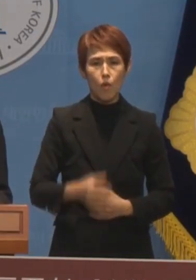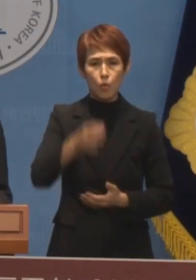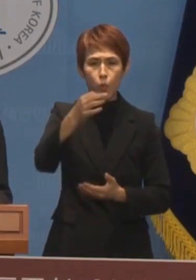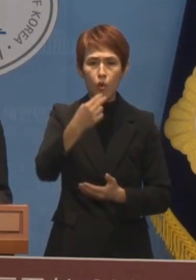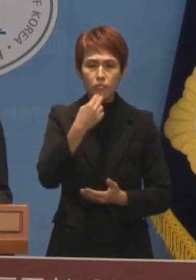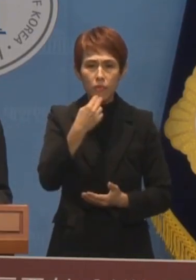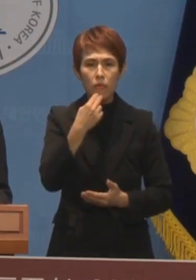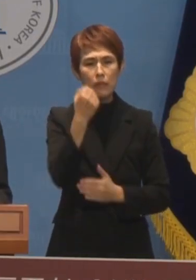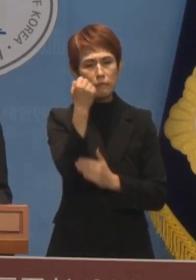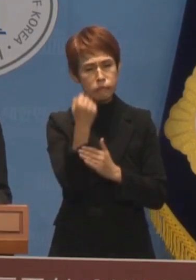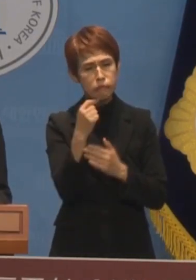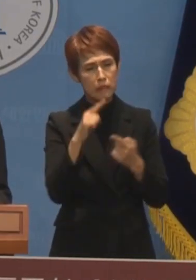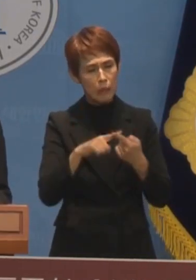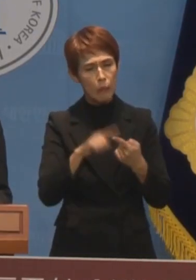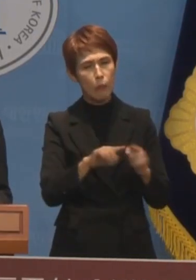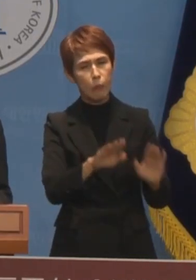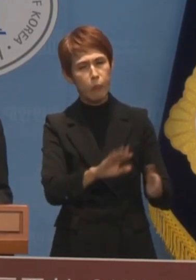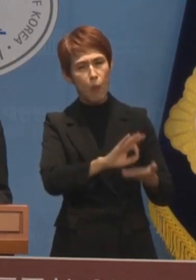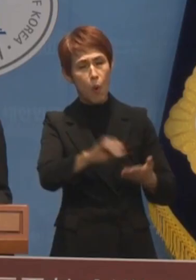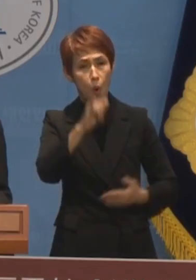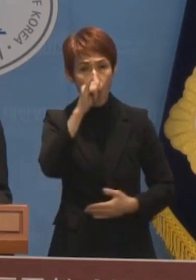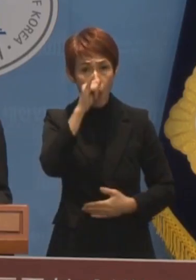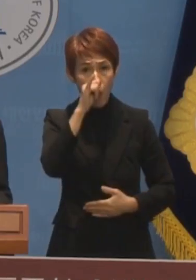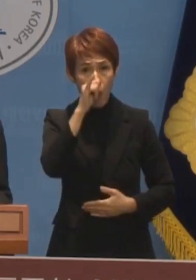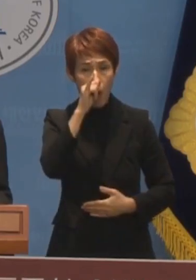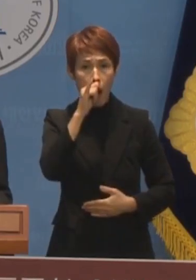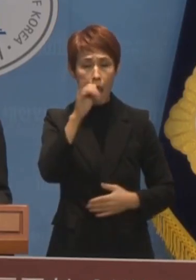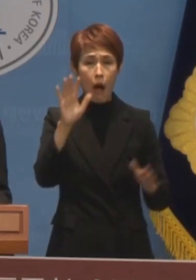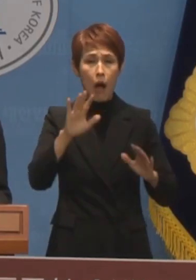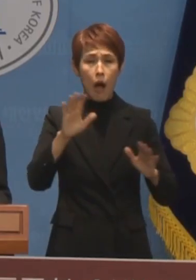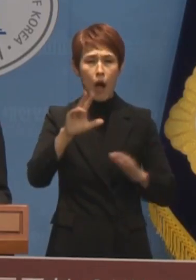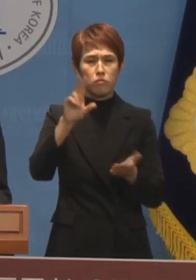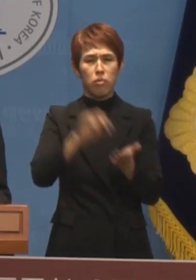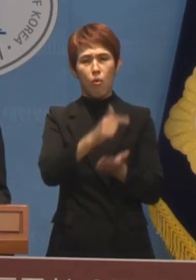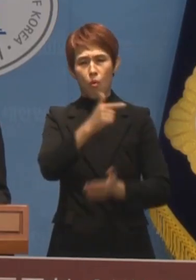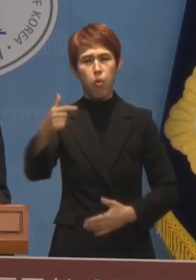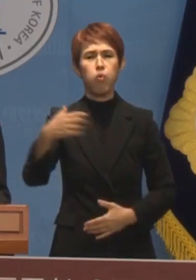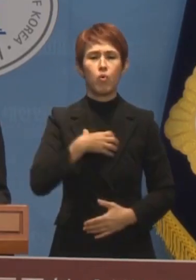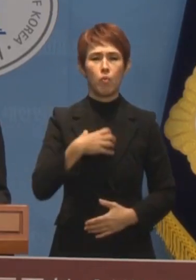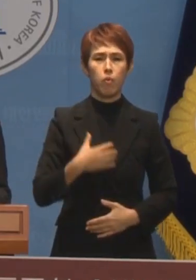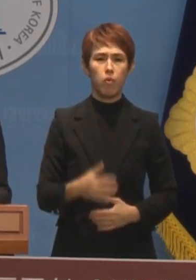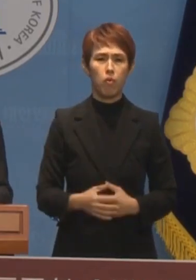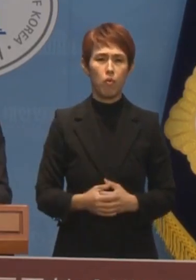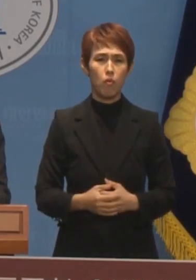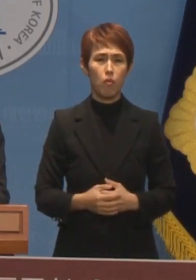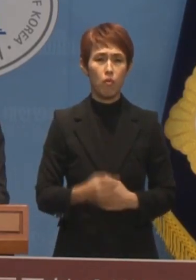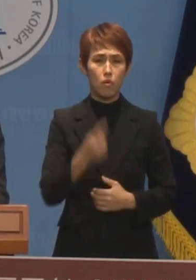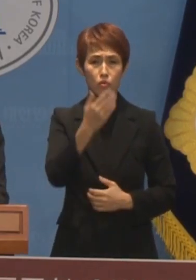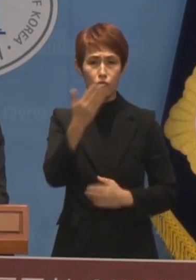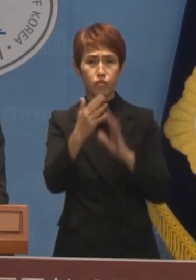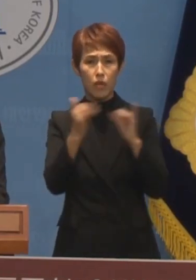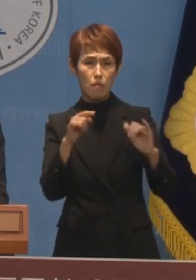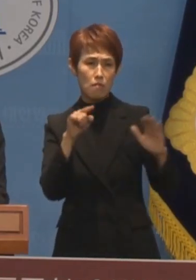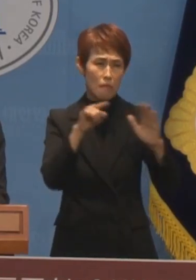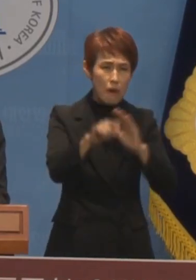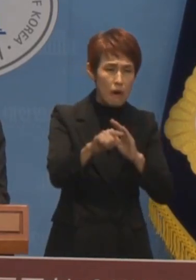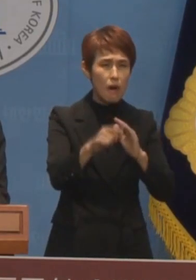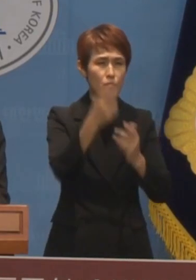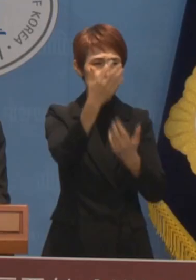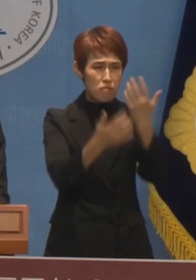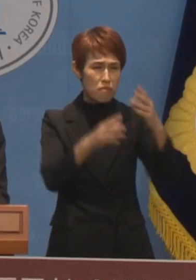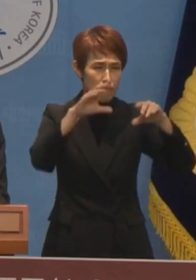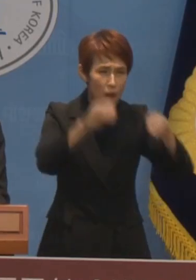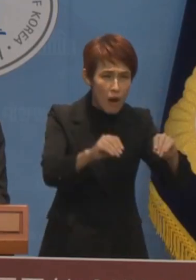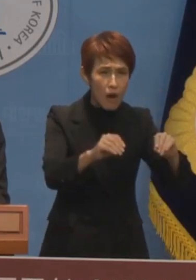낡은 장비를 제때 바꾸지 못한다면 상상하기 어려운 위험 속에 자기 몸을 던져야 하는 소방관들의 안전은